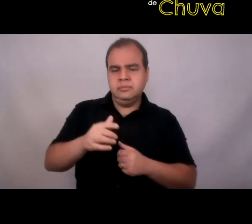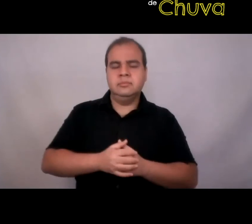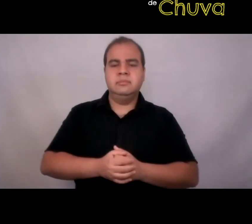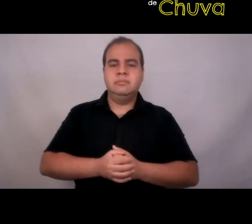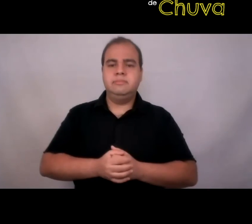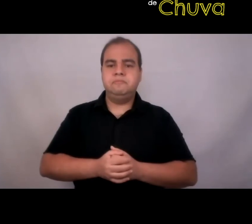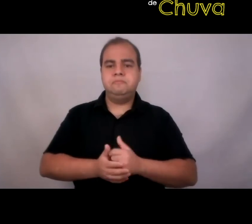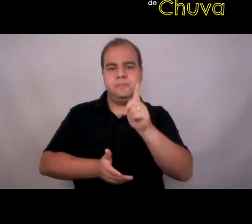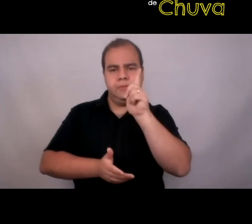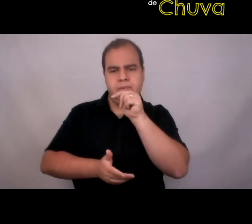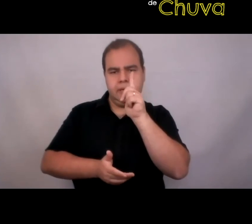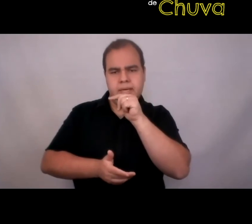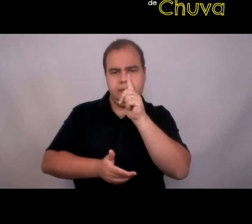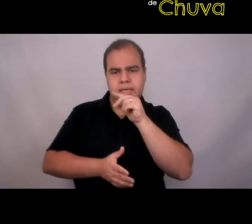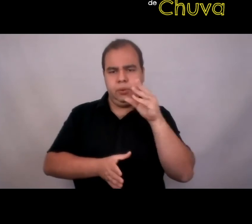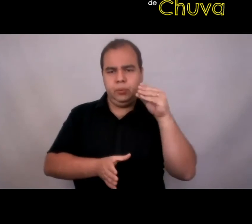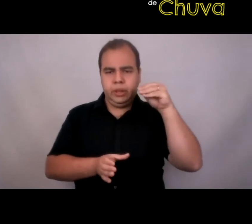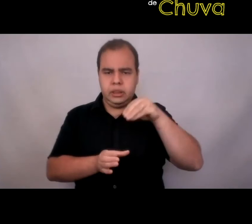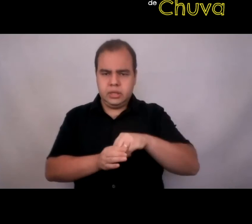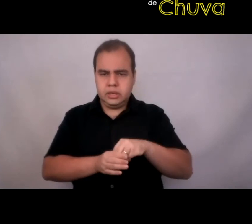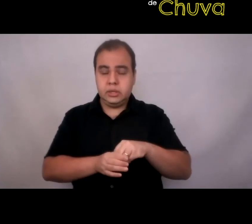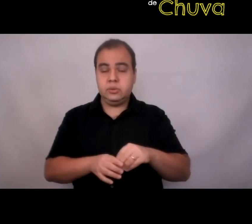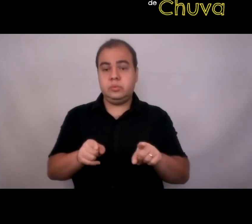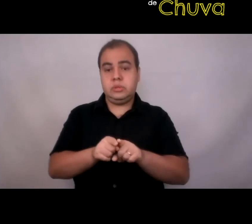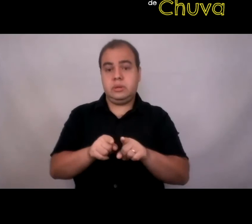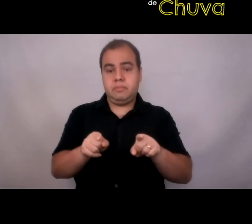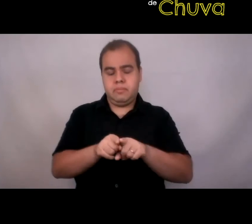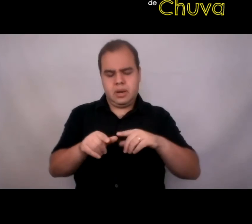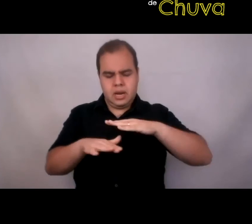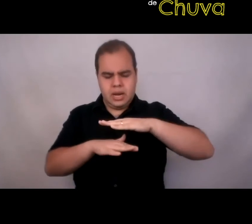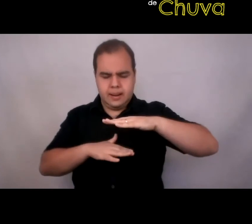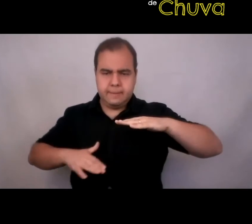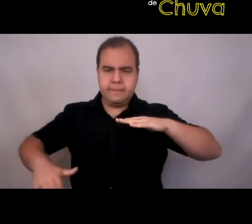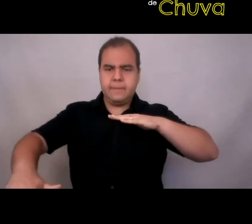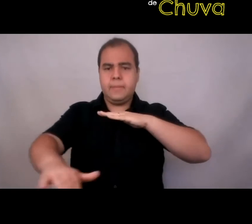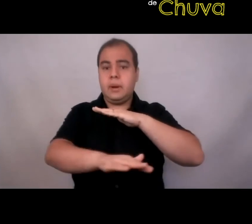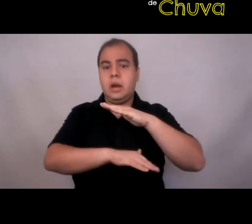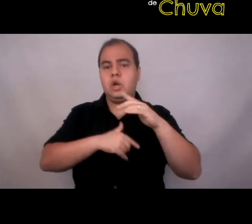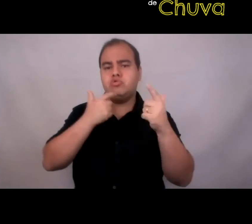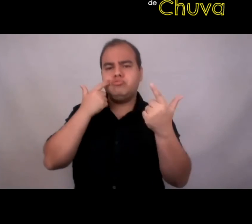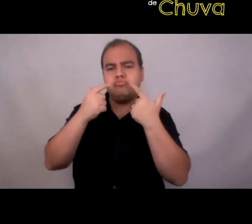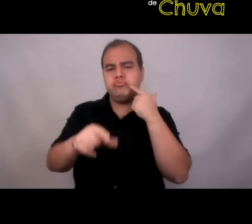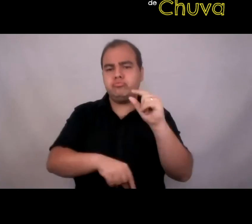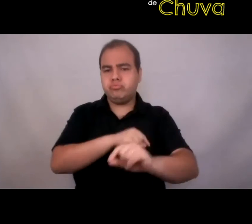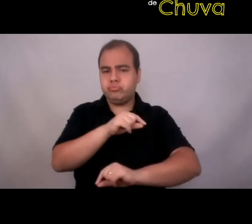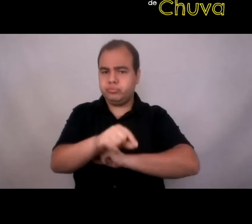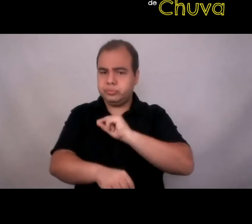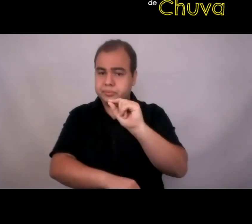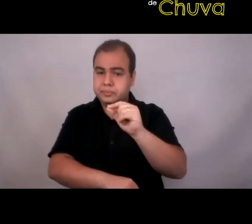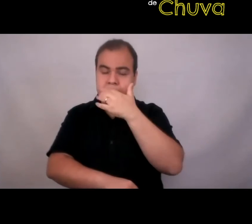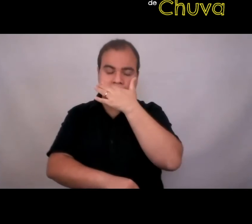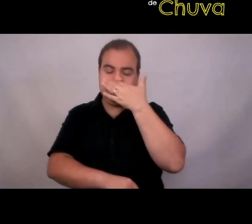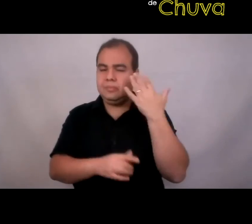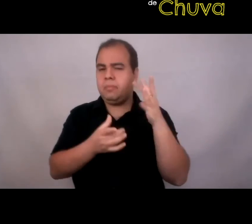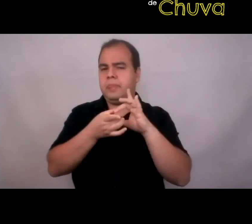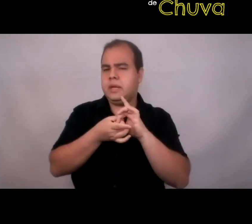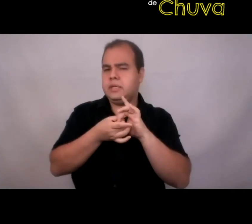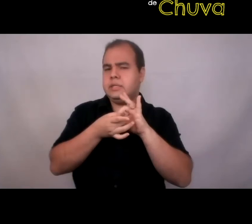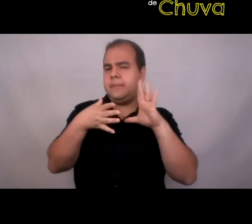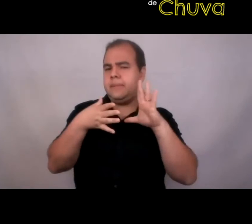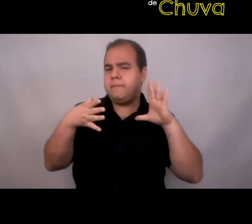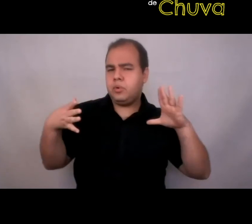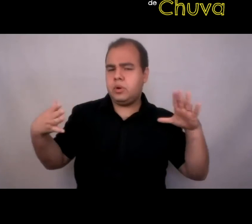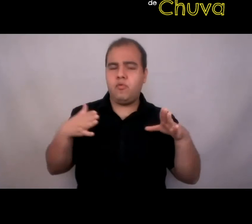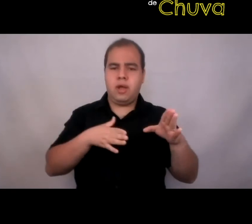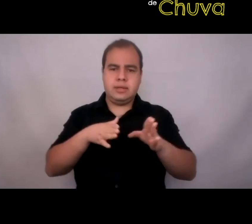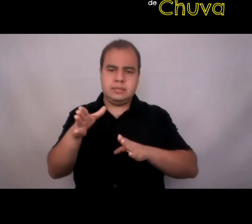Aquela água que está ali dentro, que está debaixo do substrato, ela fica disponível, então, para o acesso das